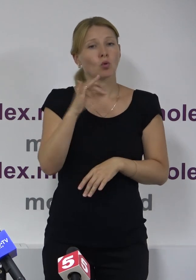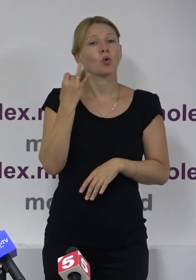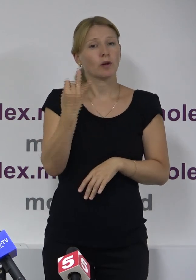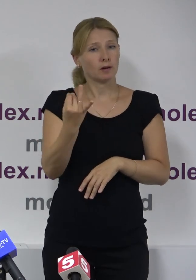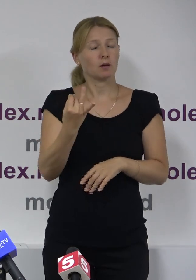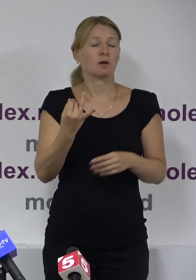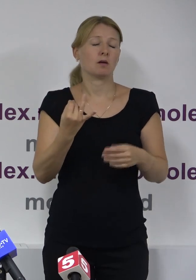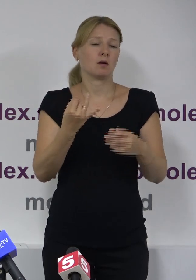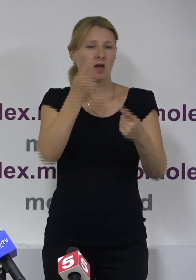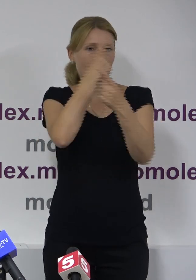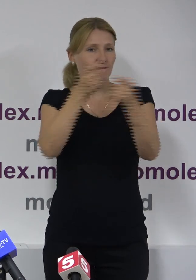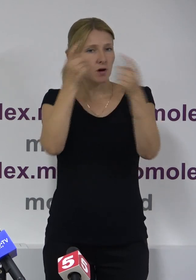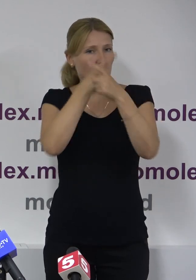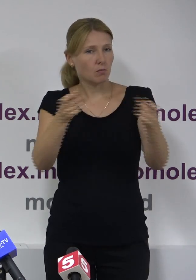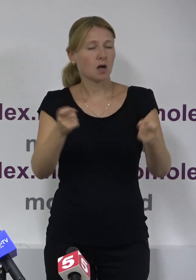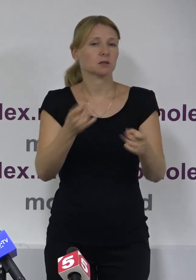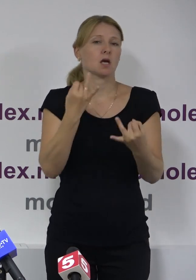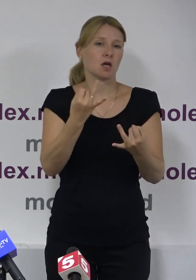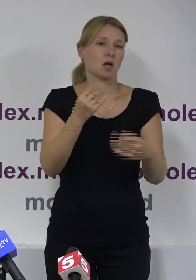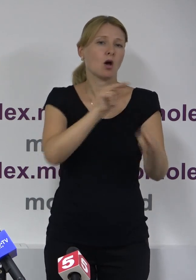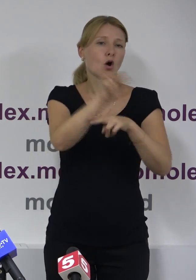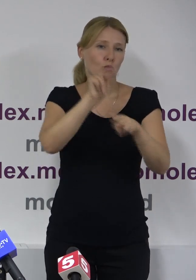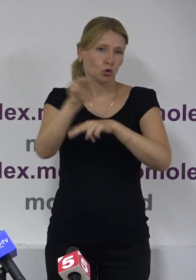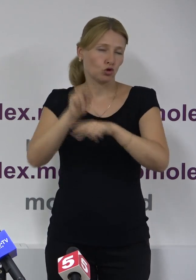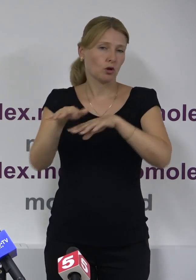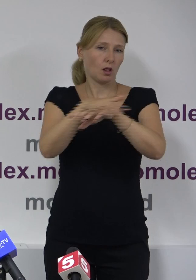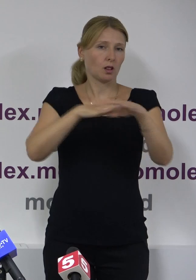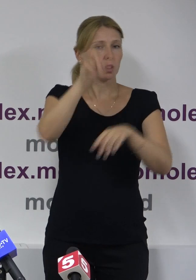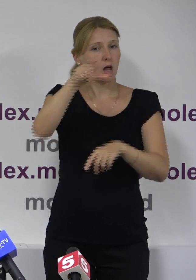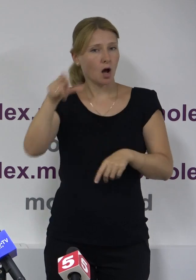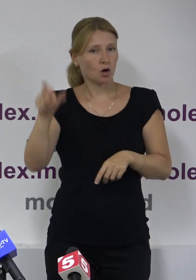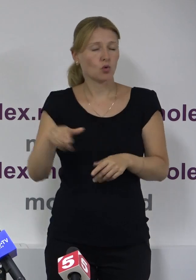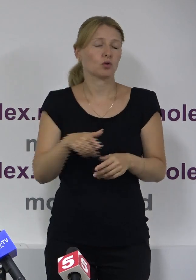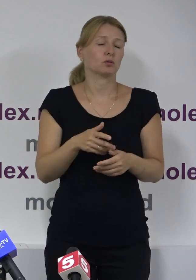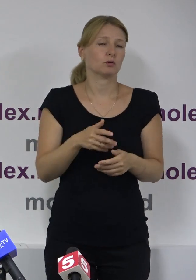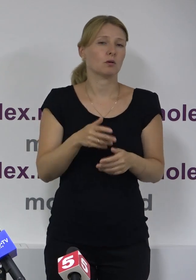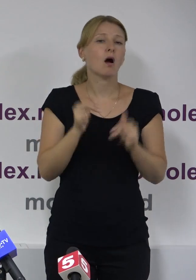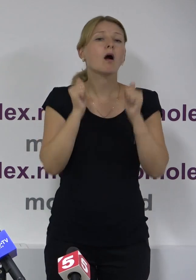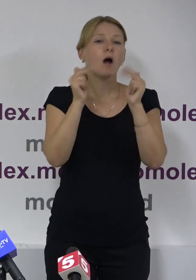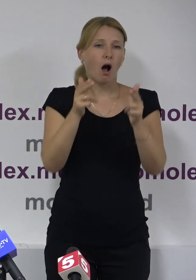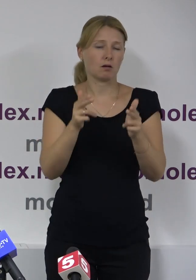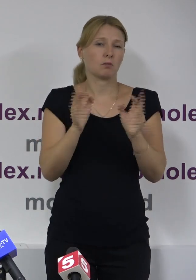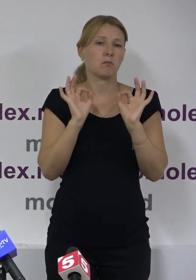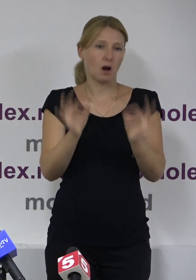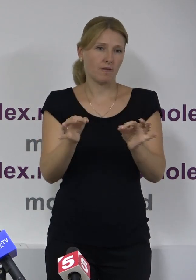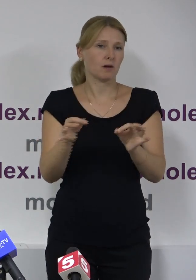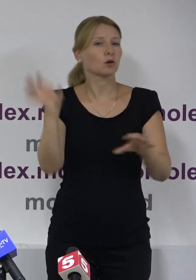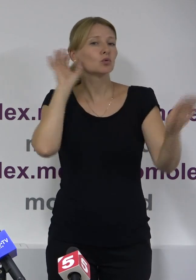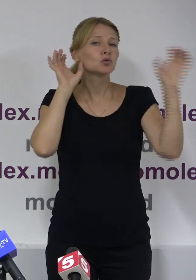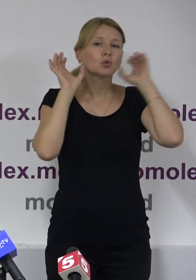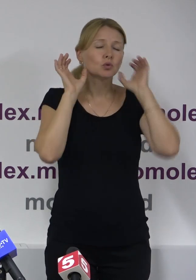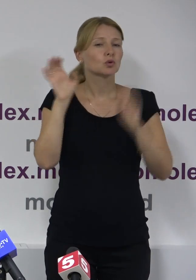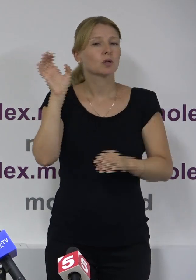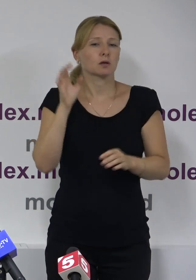și activități de informare și educare a alegătorilor și aceste activități sunt reflectate în raport ca informație pentru toată lumea, pentru toți